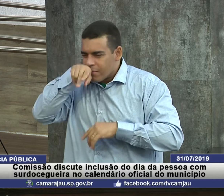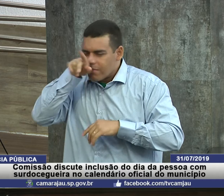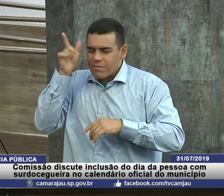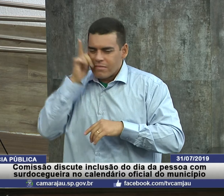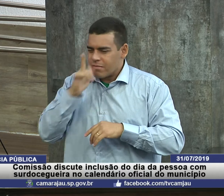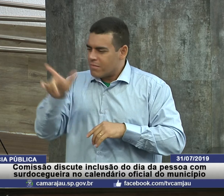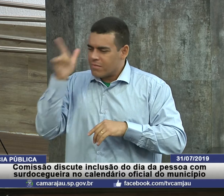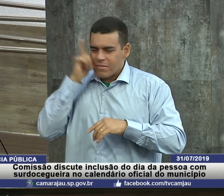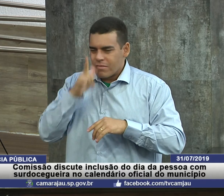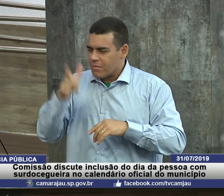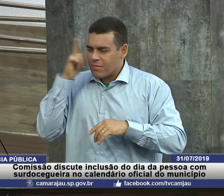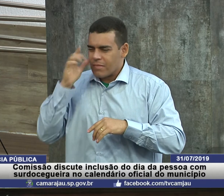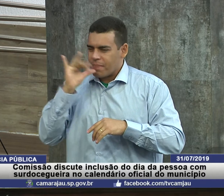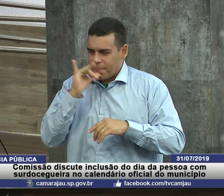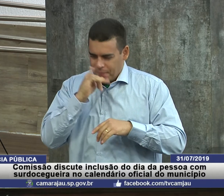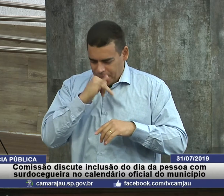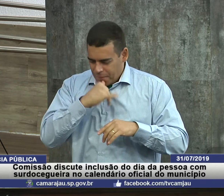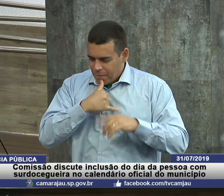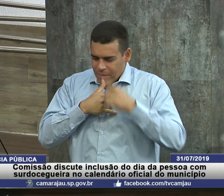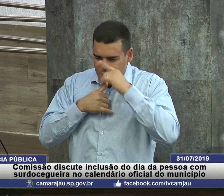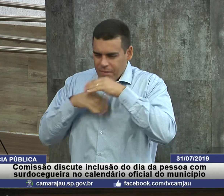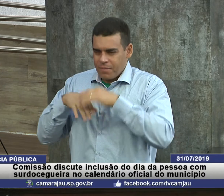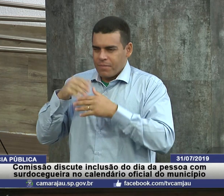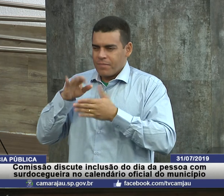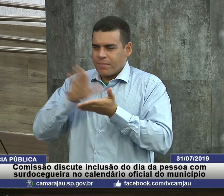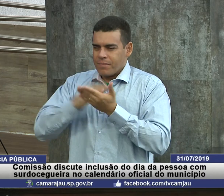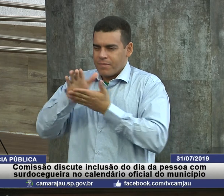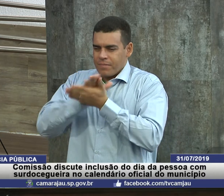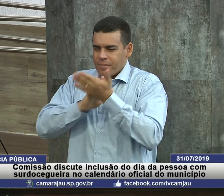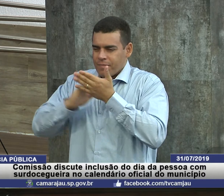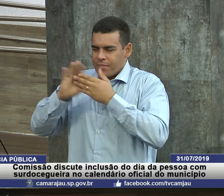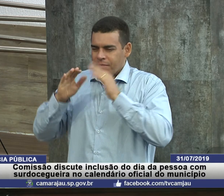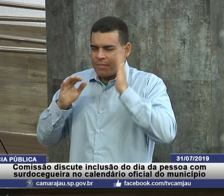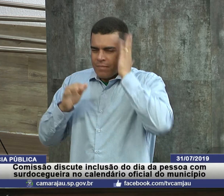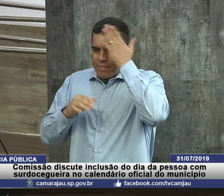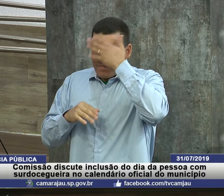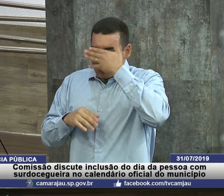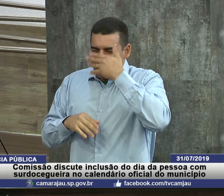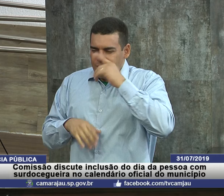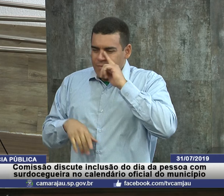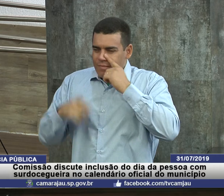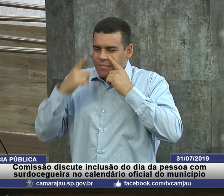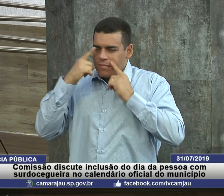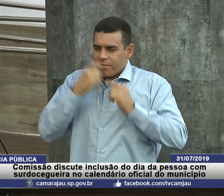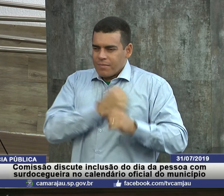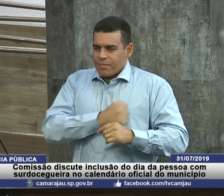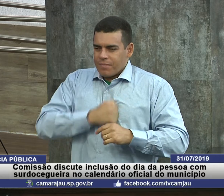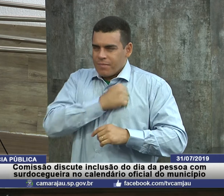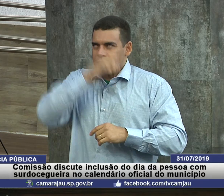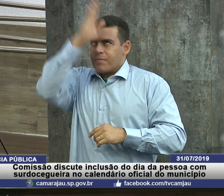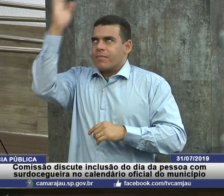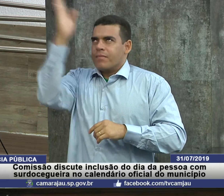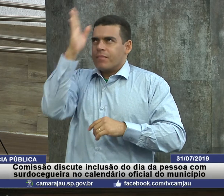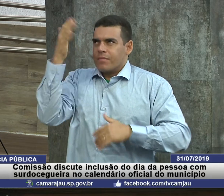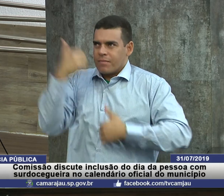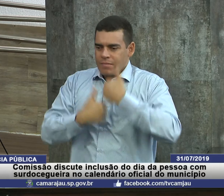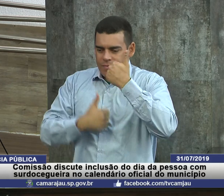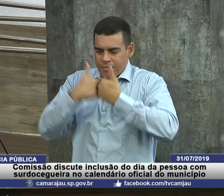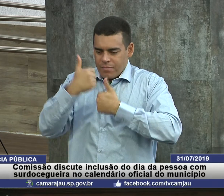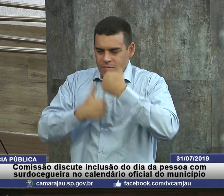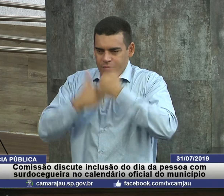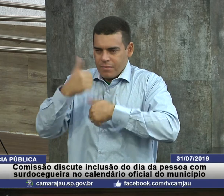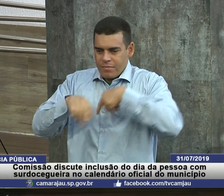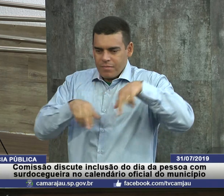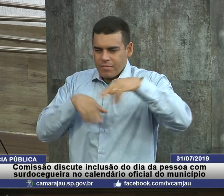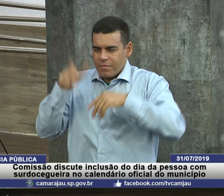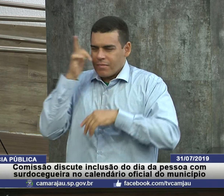futebol, gostava muito de assistir TV, mas aí a TV começou a não fazer mais parte da minha rotina. Eu não conseguia mais entender o que estava acontecendo com São Paulo, não conseguia mais entender